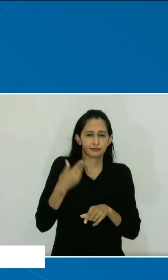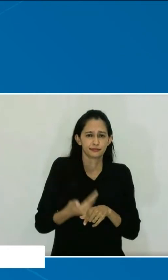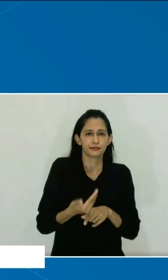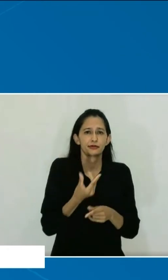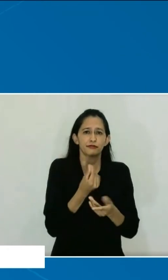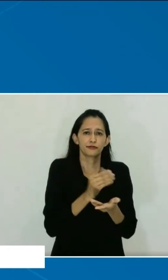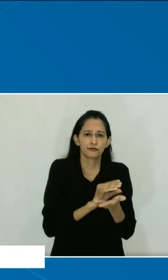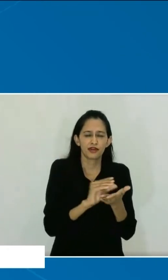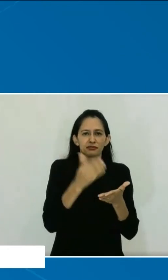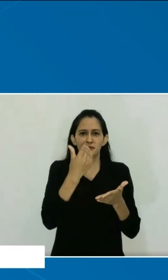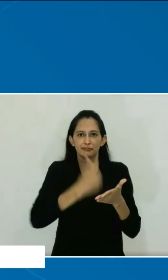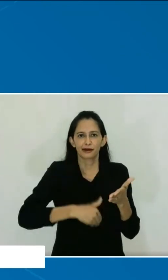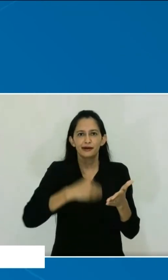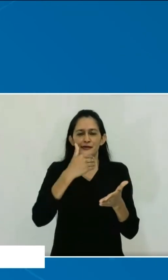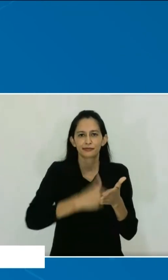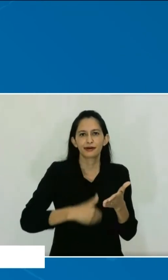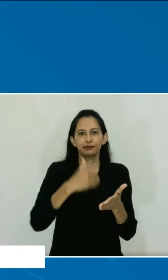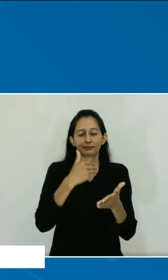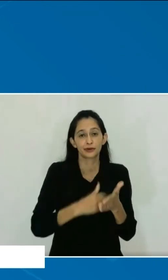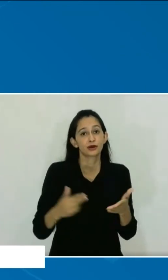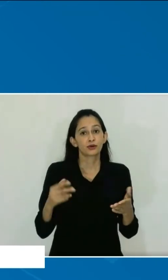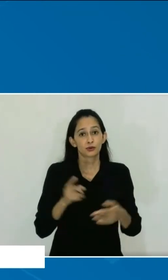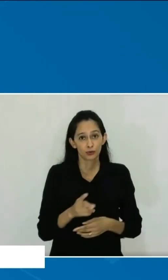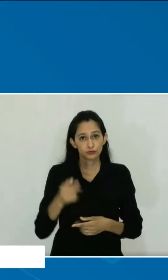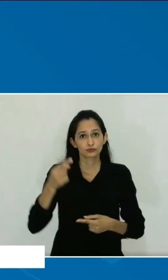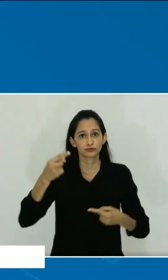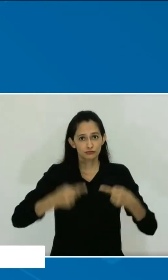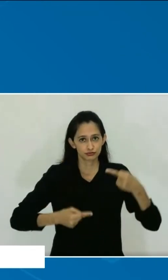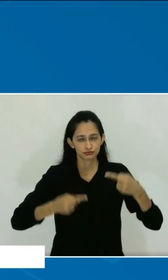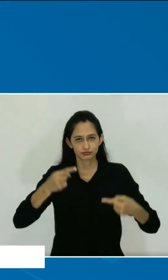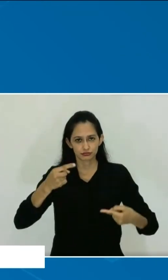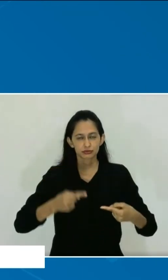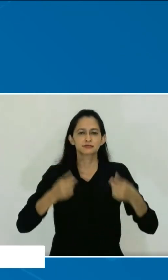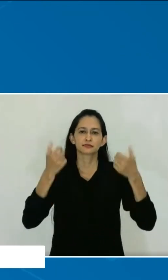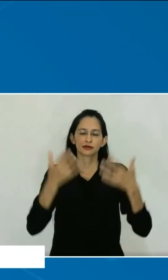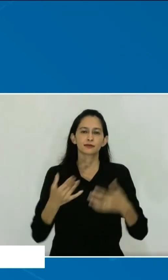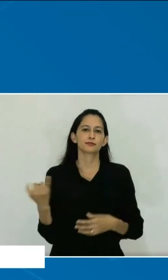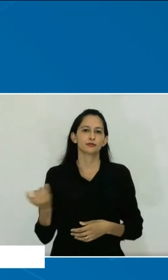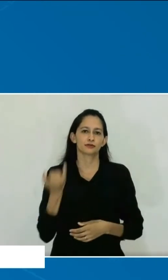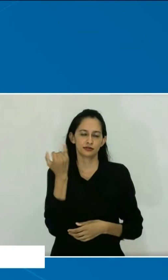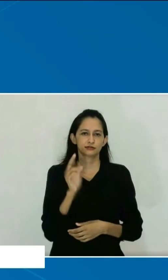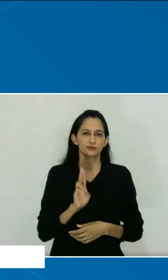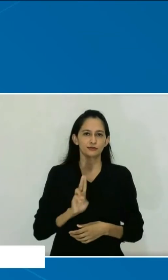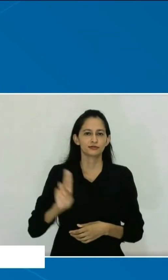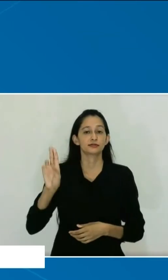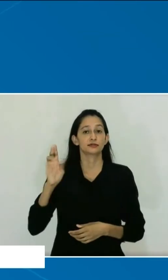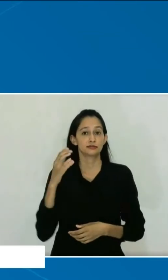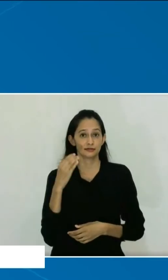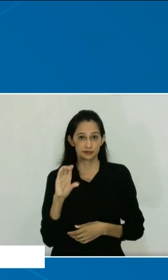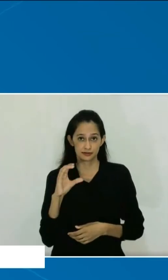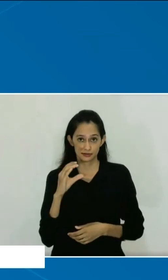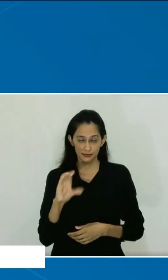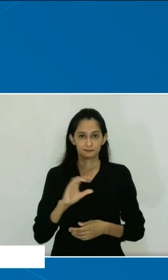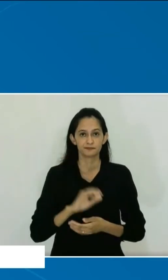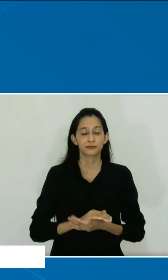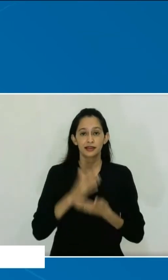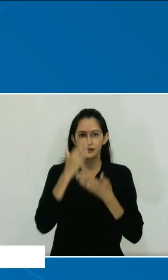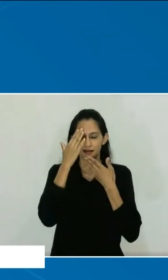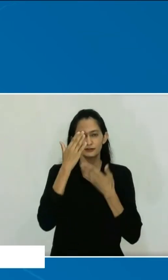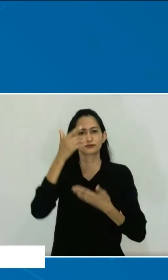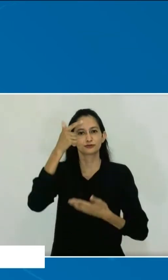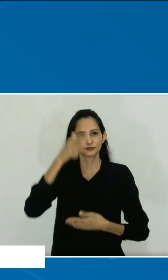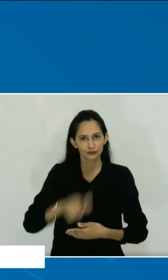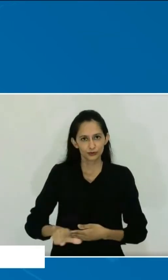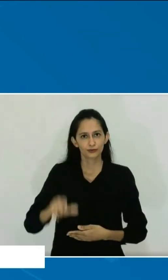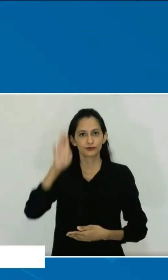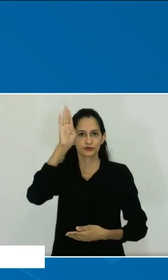a gente continua aí debatendo sobre esse assunto, falando da importância da universidade, da importância da ciência. Agradeço mais uma vez a